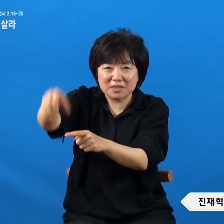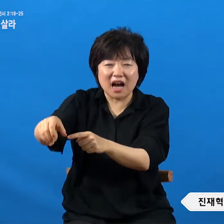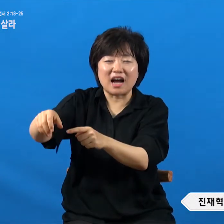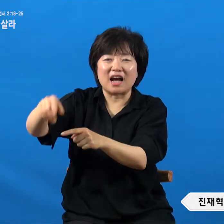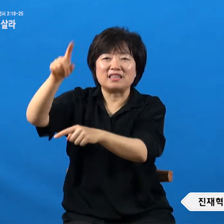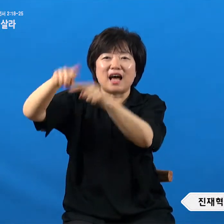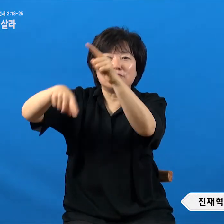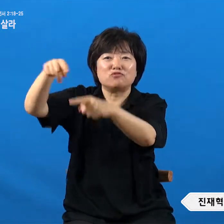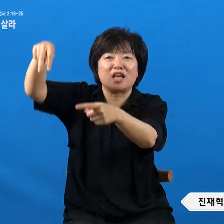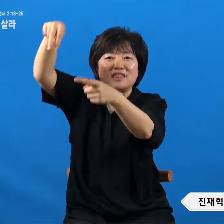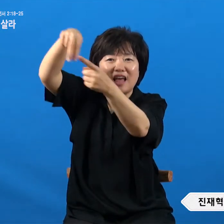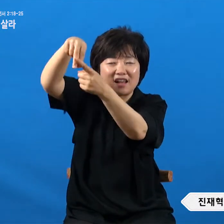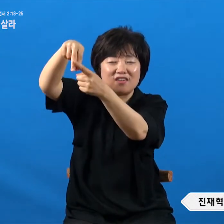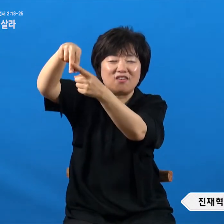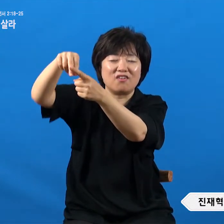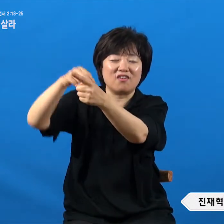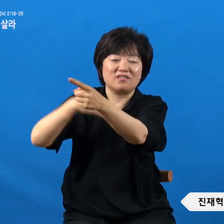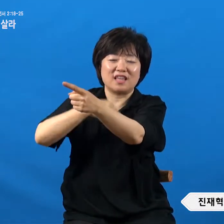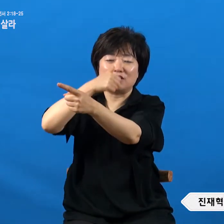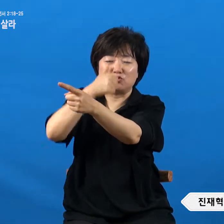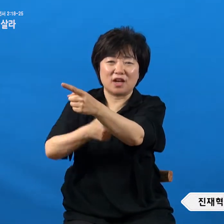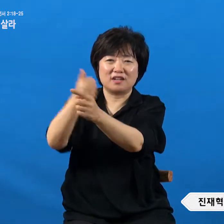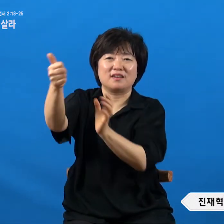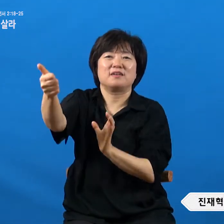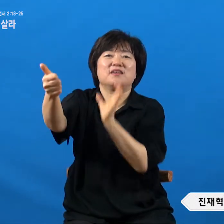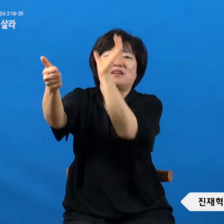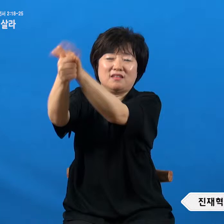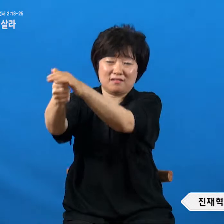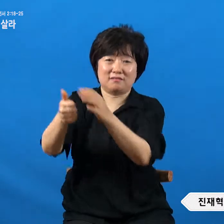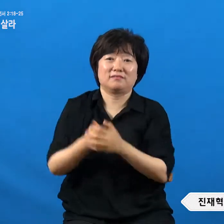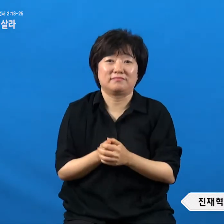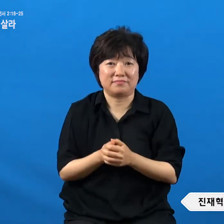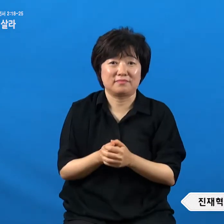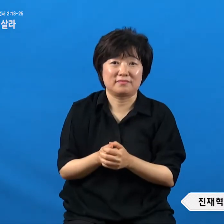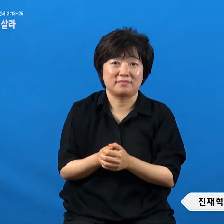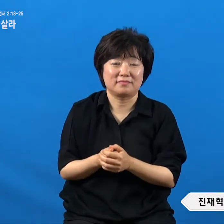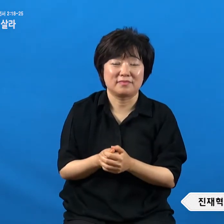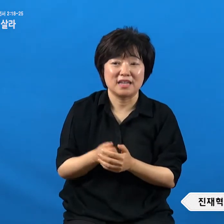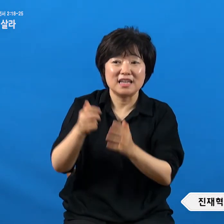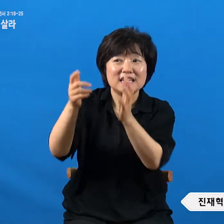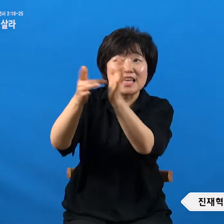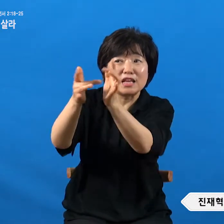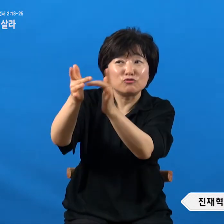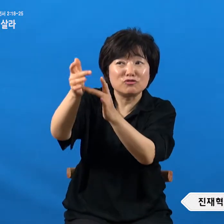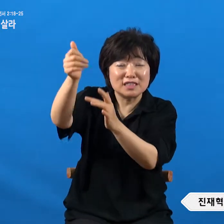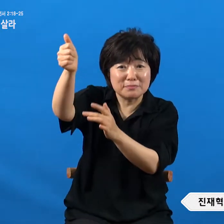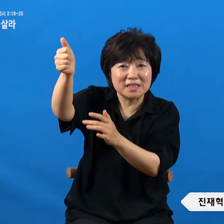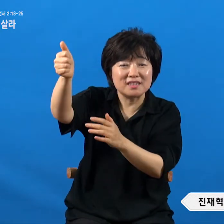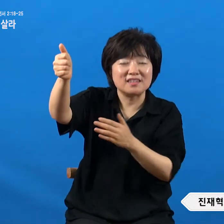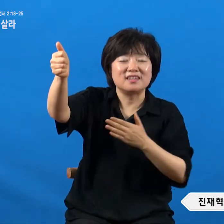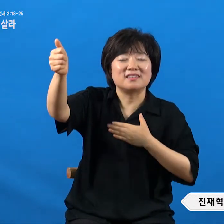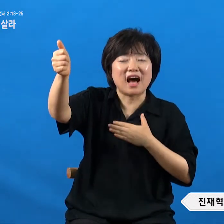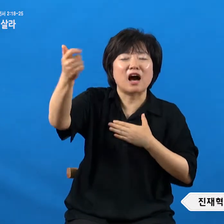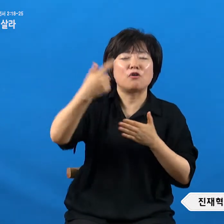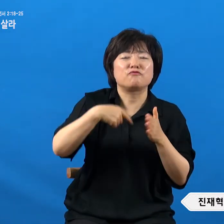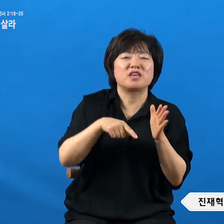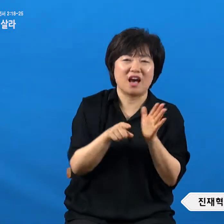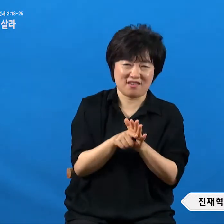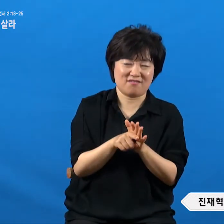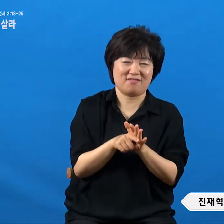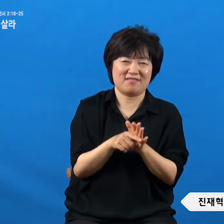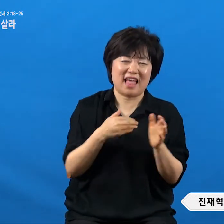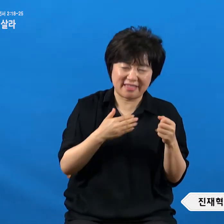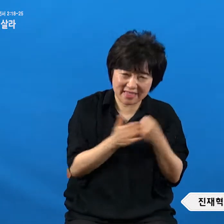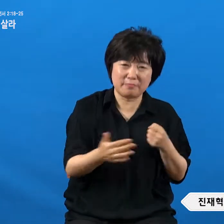죄를 담당하셨다. 주님이 고난을 받으셨습니다. 우리를 위하여. 그런데 그